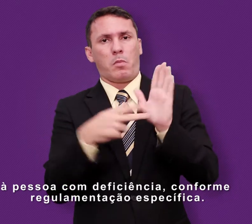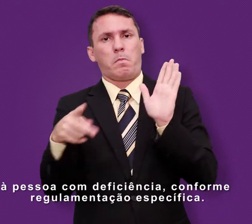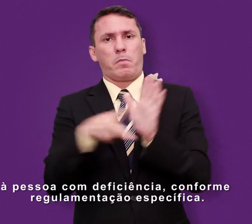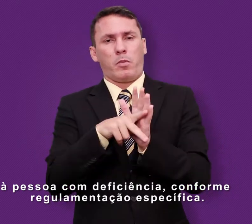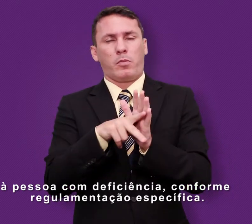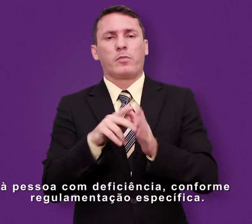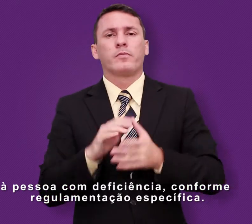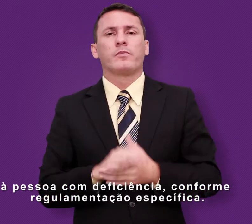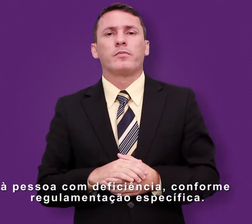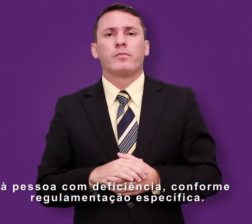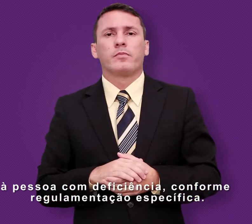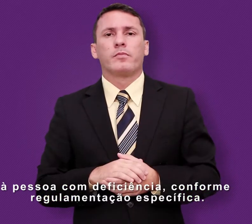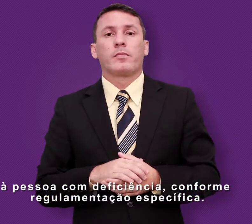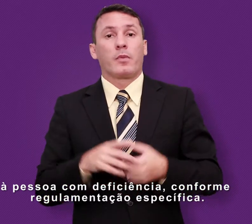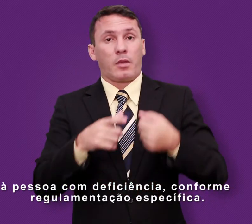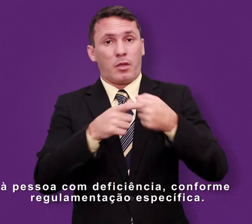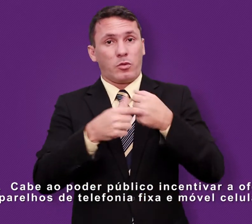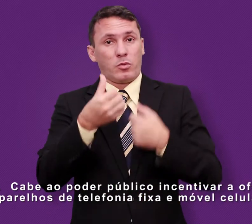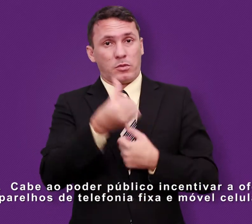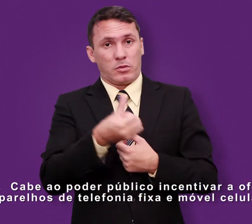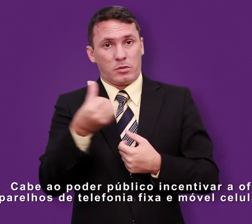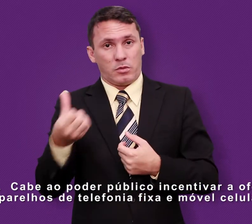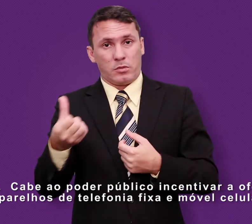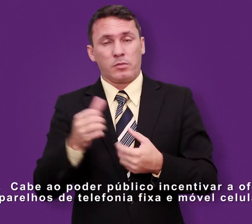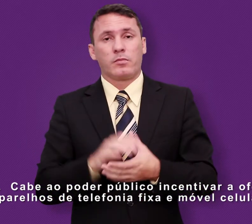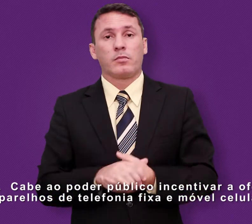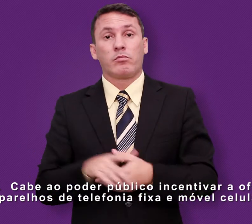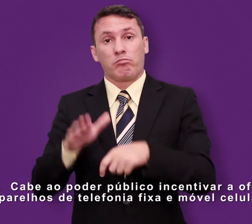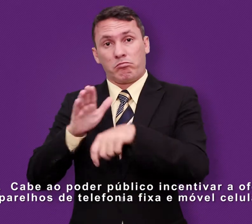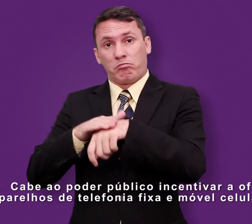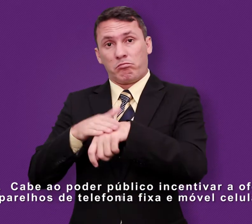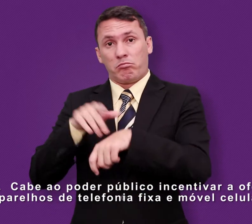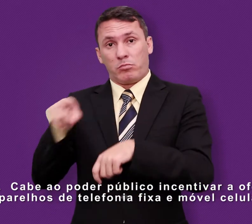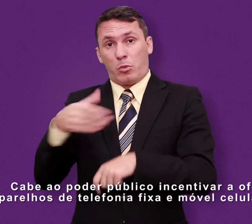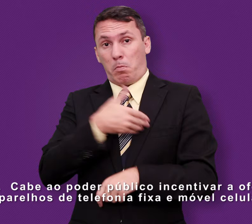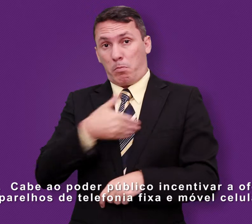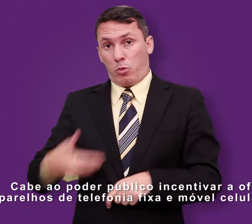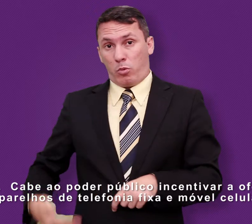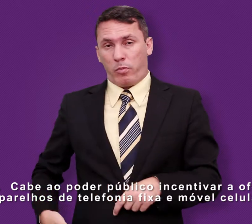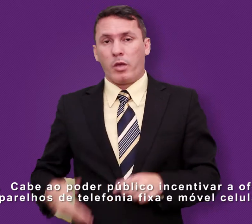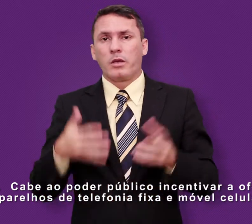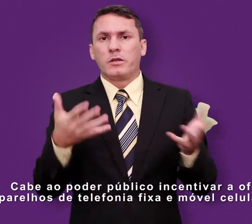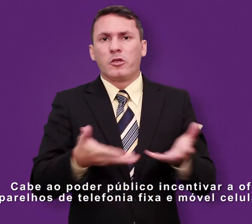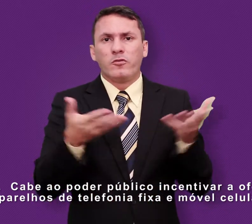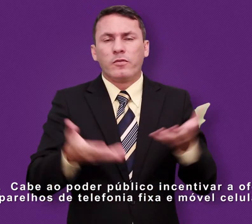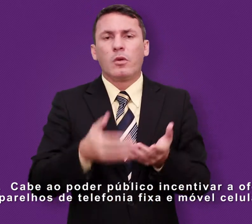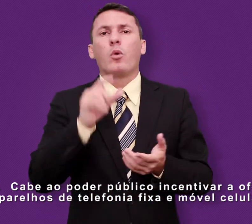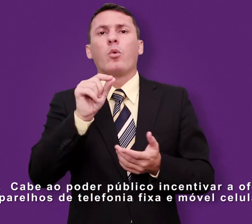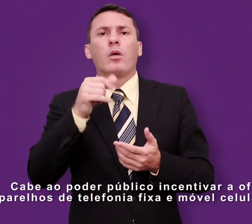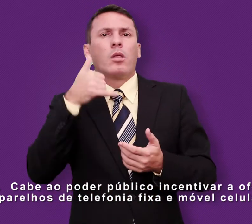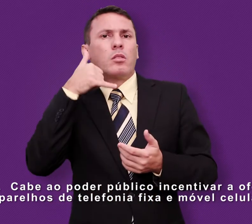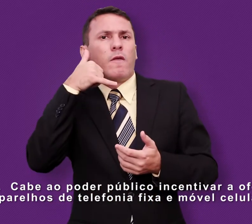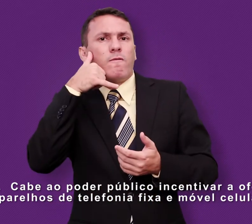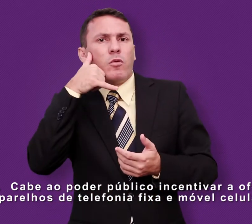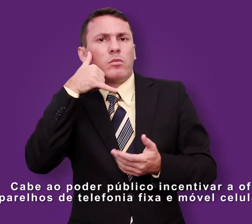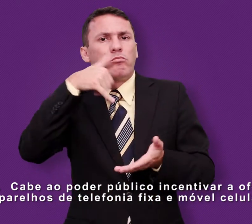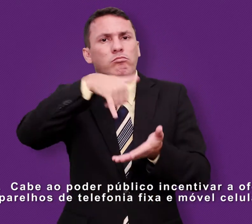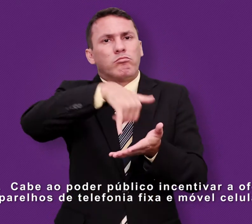conforme regulamentação específica. Artigo 66. Cabe ao poder público incentivar a oferta de aparelhos